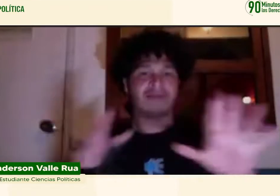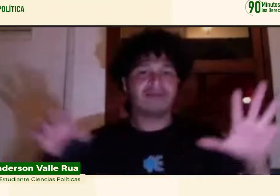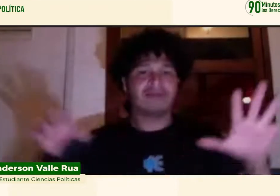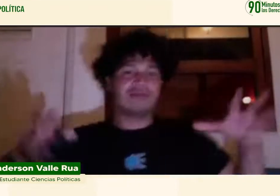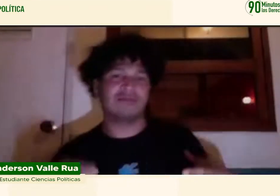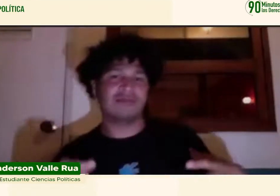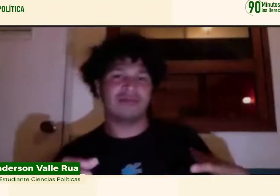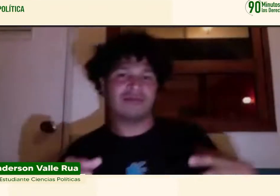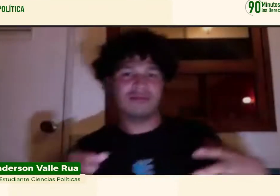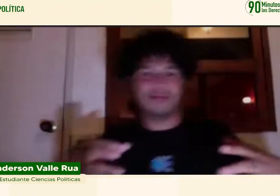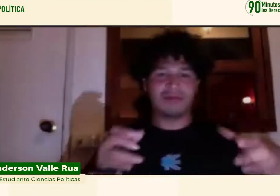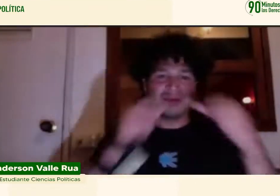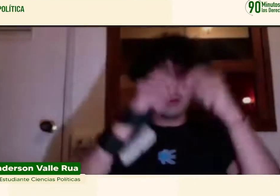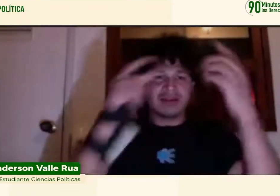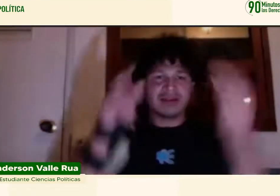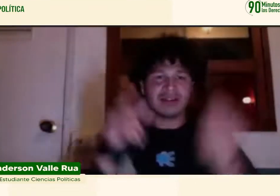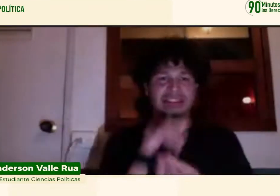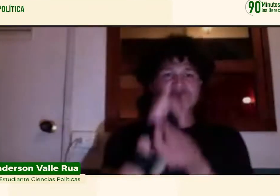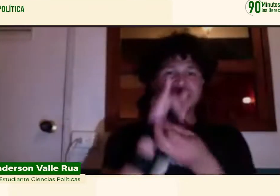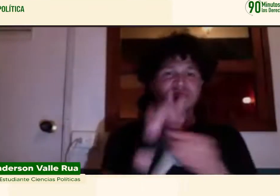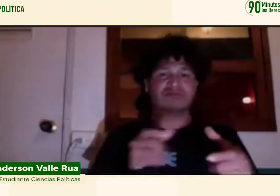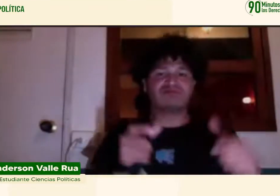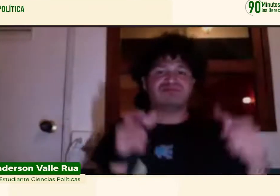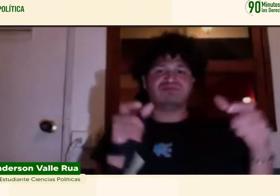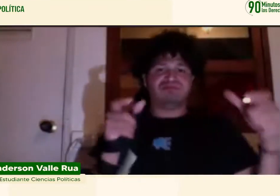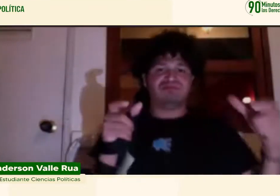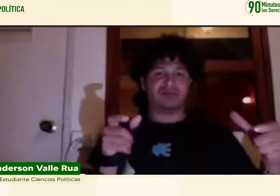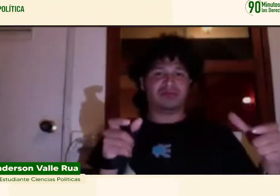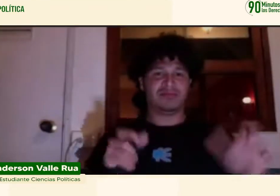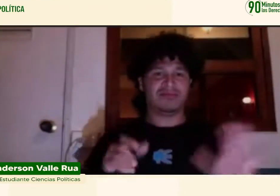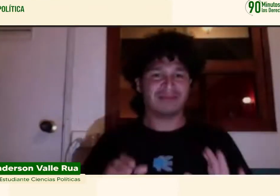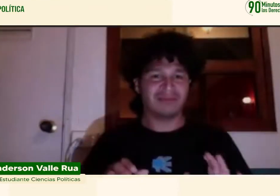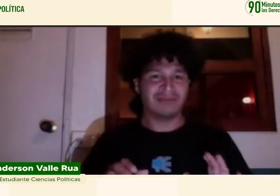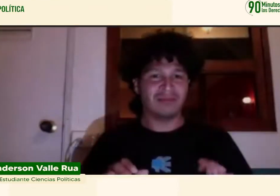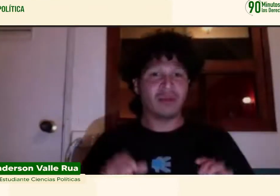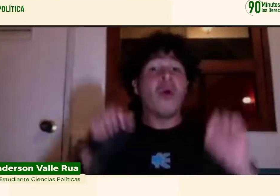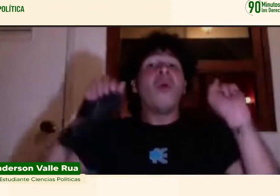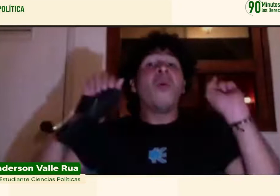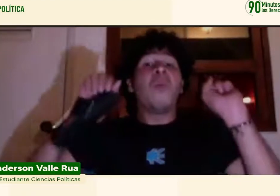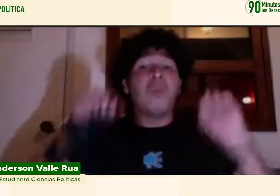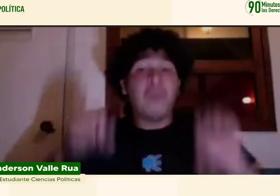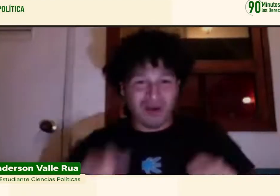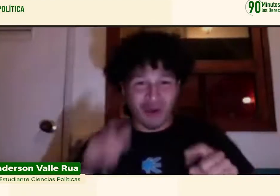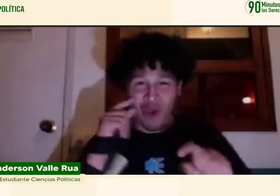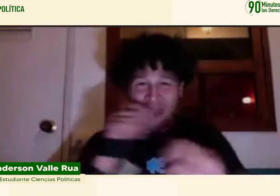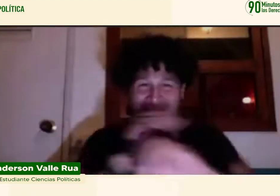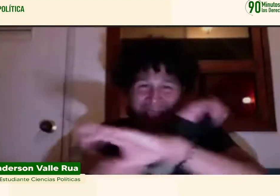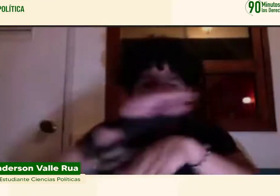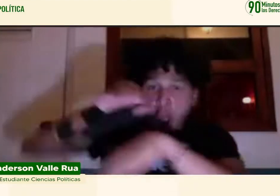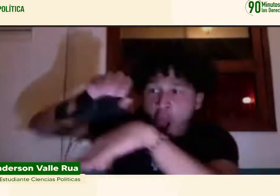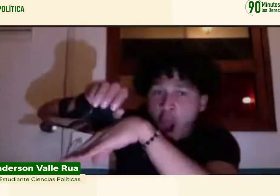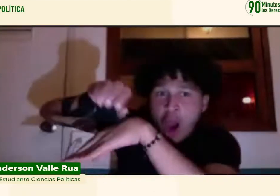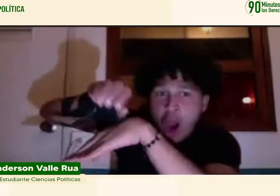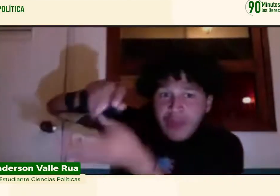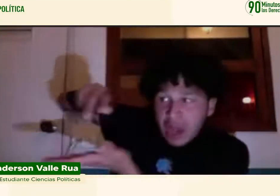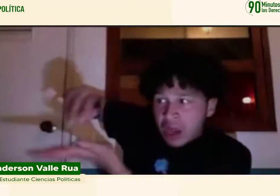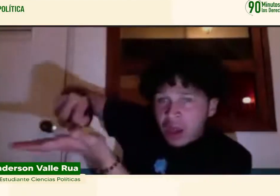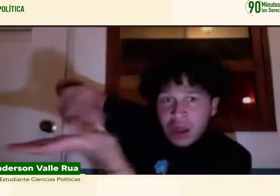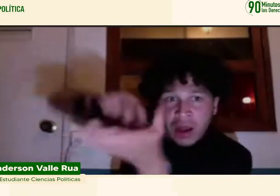encuentra afinidad con ciertos partidos políticos pero ahí es donde el estado como institucionalidad le permite ese derecho a la